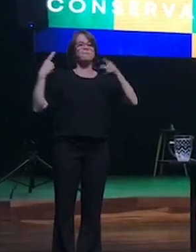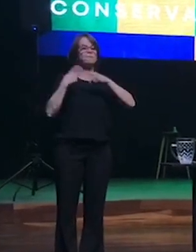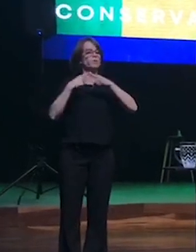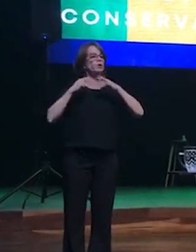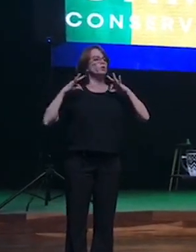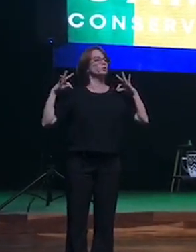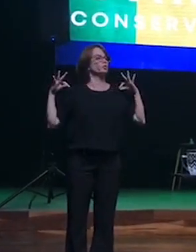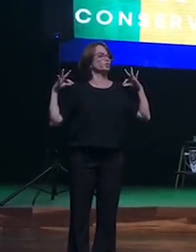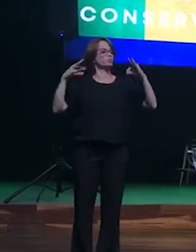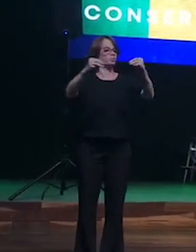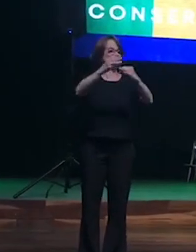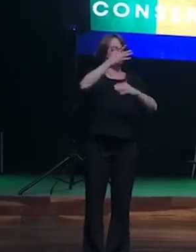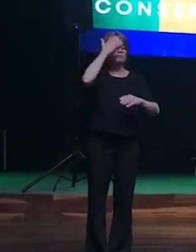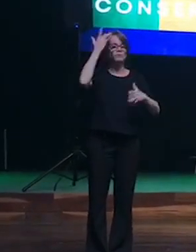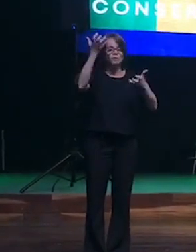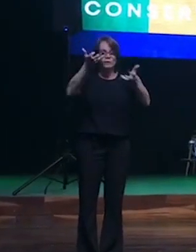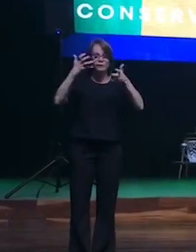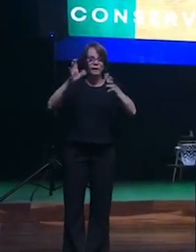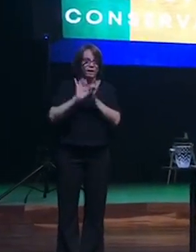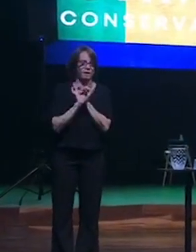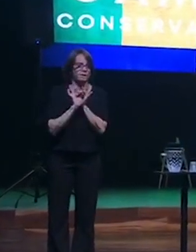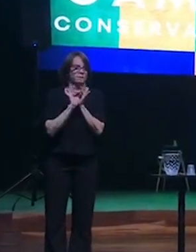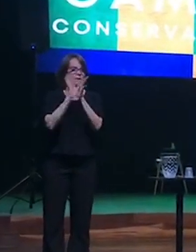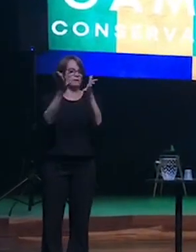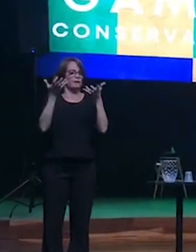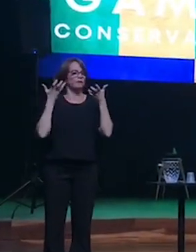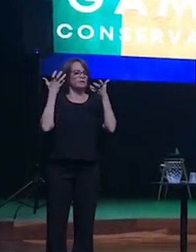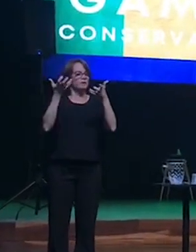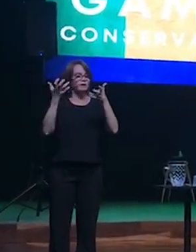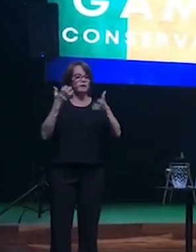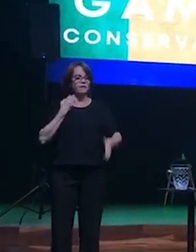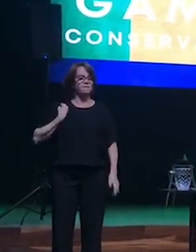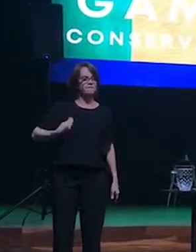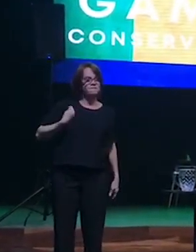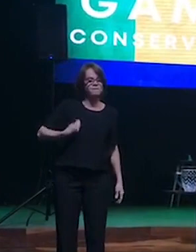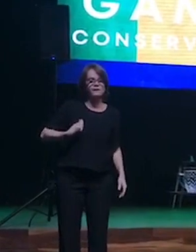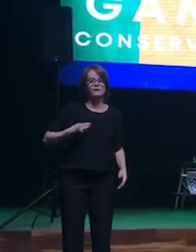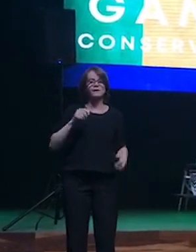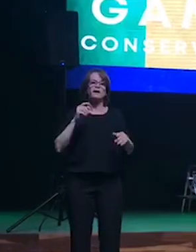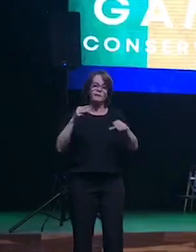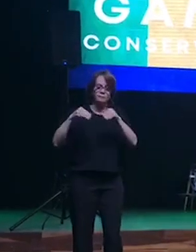liberdade, todo mundo quer vida, todo mundo quer propriedade privada.